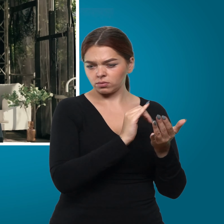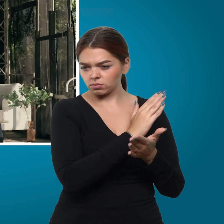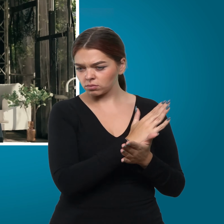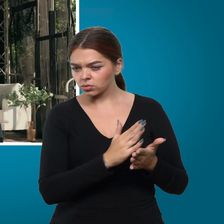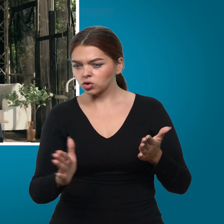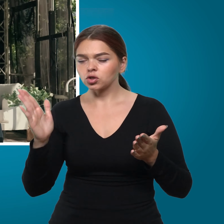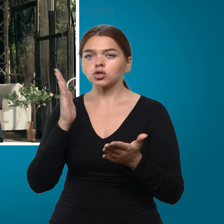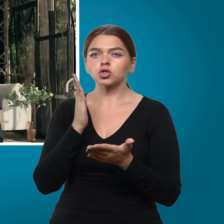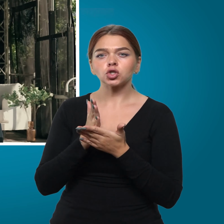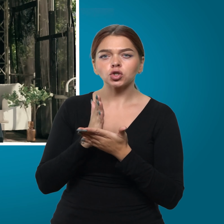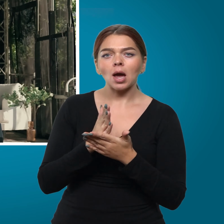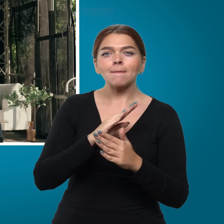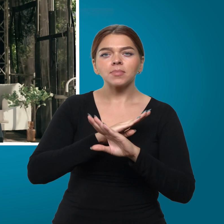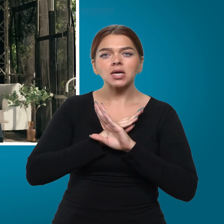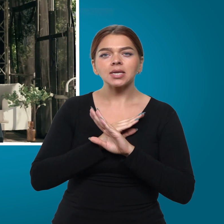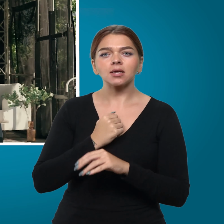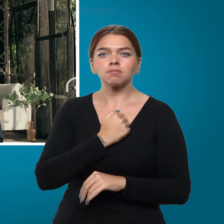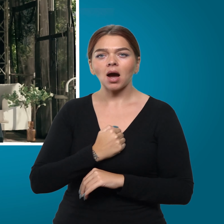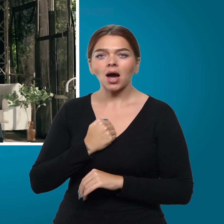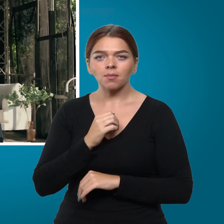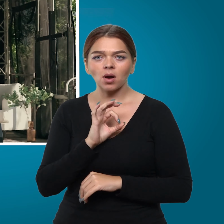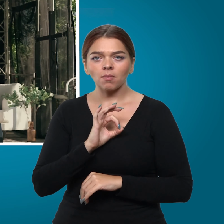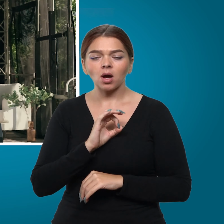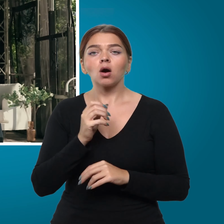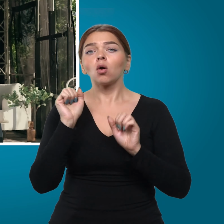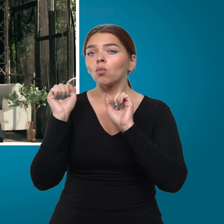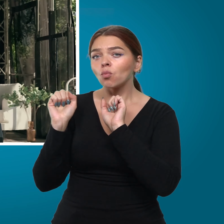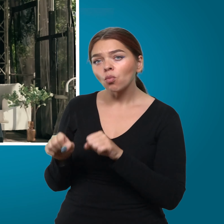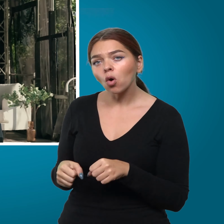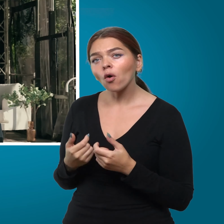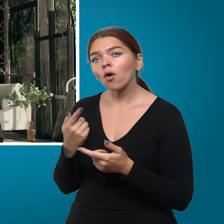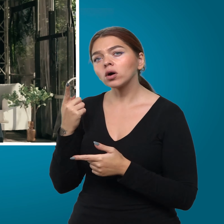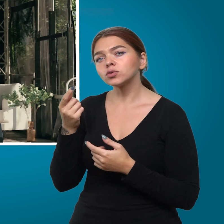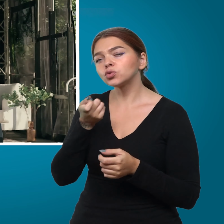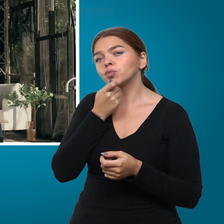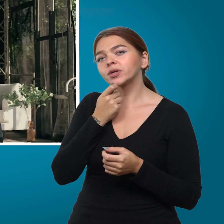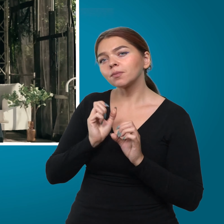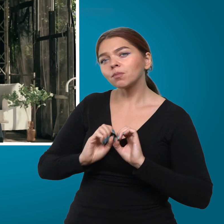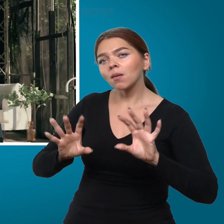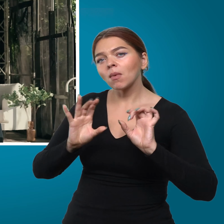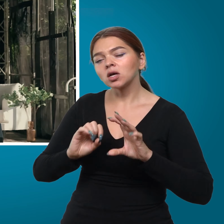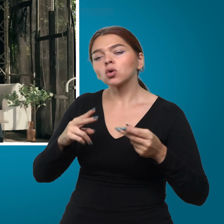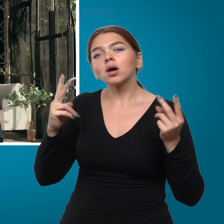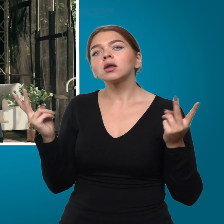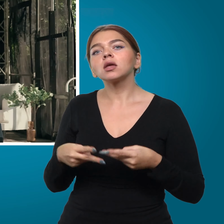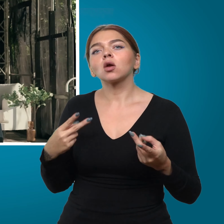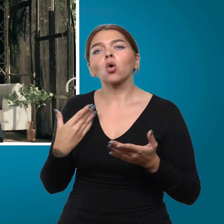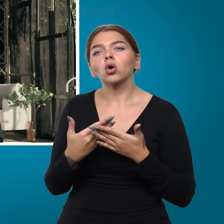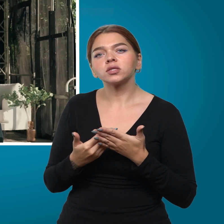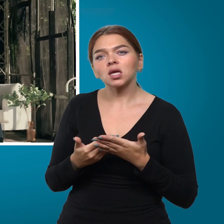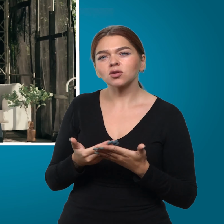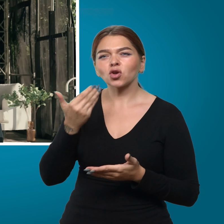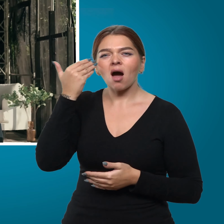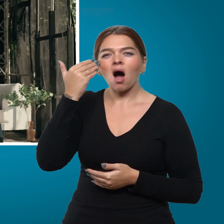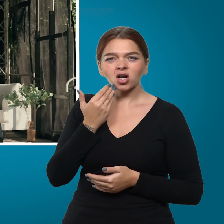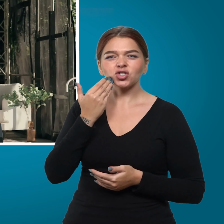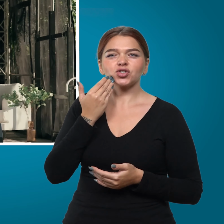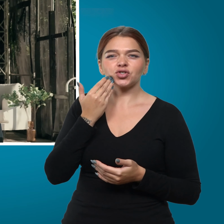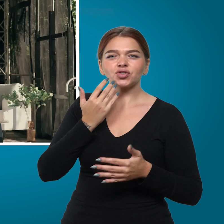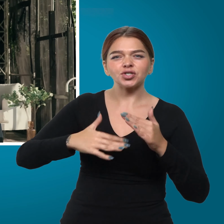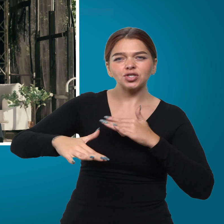dėl santykio, sakykime, susidūrimo su mirtim ir mirties baimės. Ir tai nepaleidžia